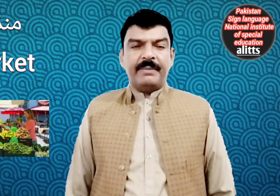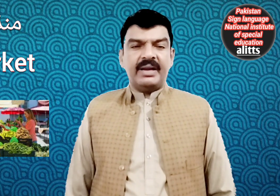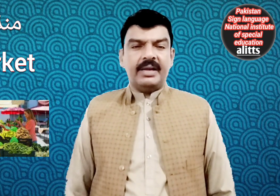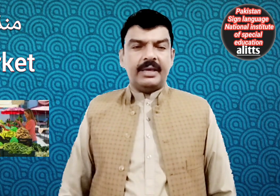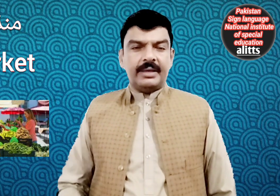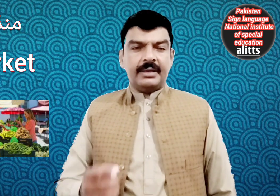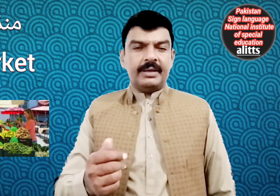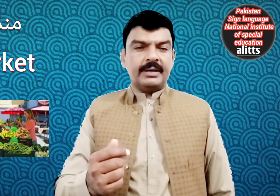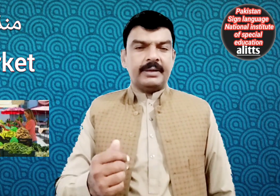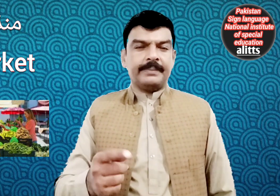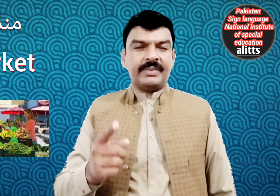मंडी।